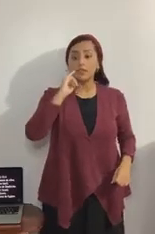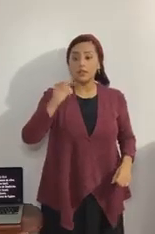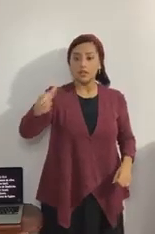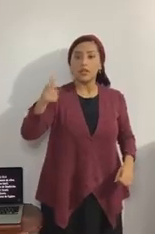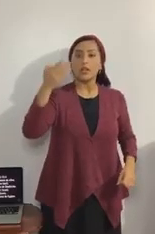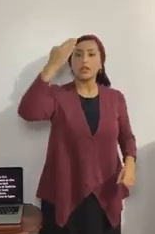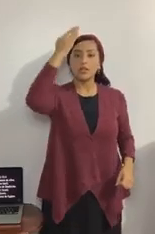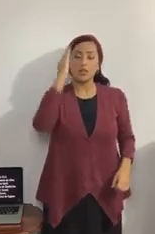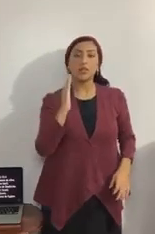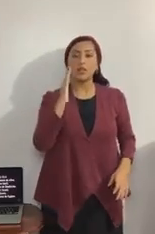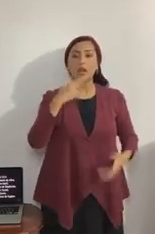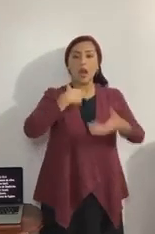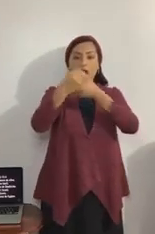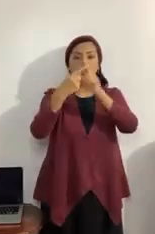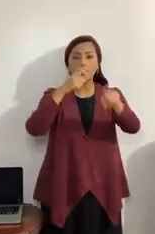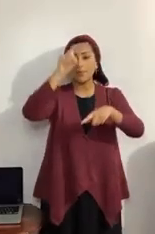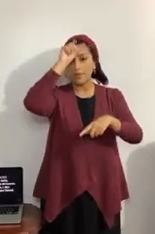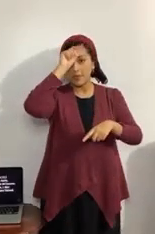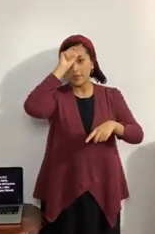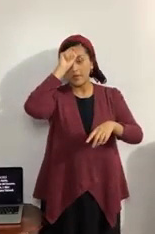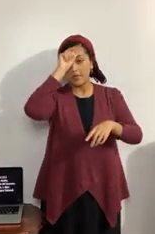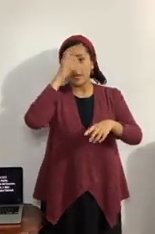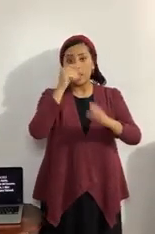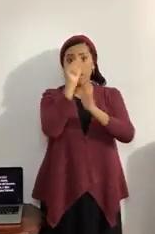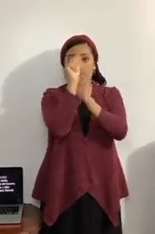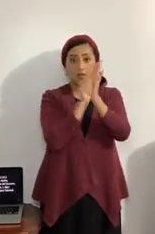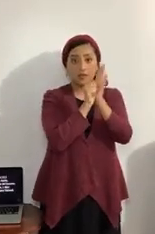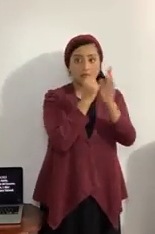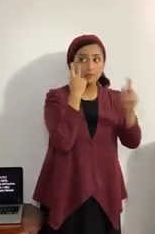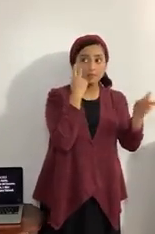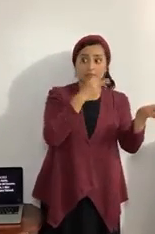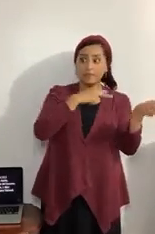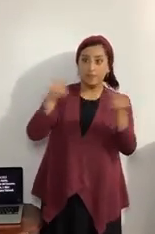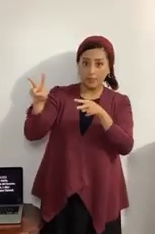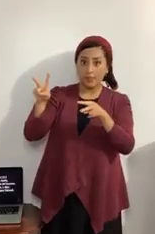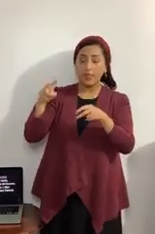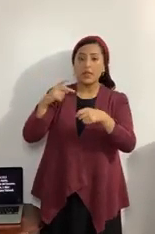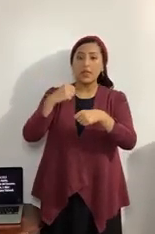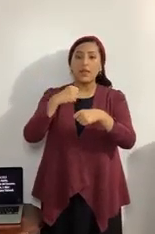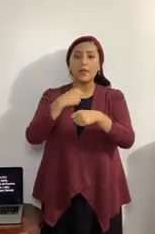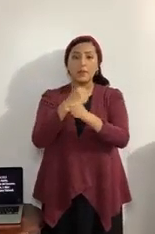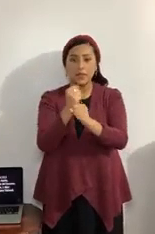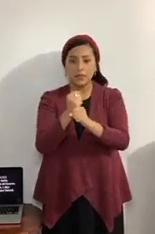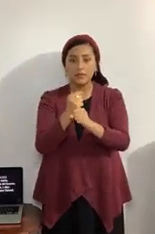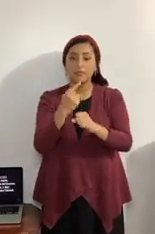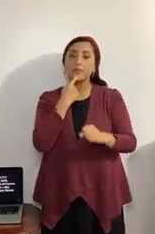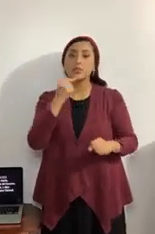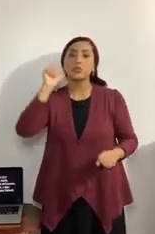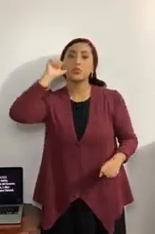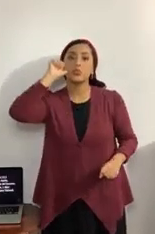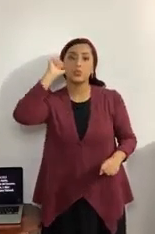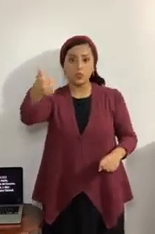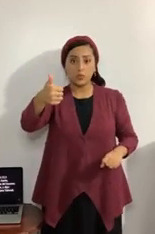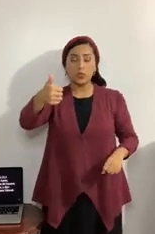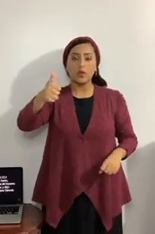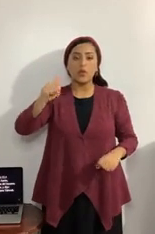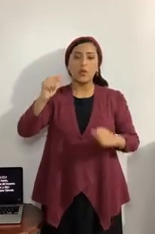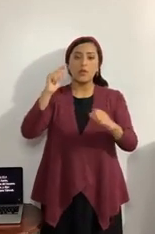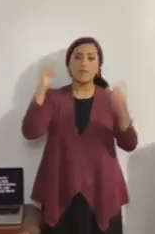sacaron de la tierra de Egipto. Y viendo esto, Aarón edificó un altar delante del becerro y pregonó a Aarón y dijo, mañana será fiesta para Yahweh.